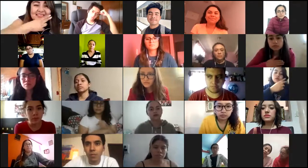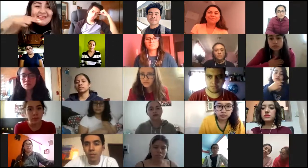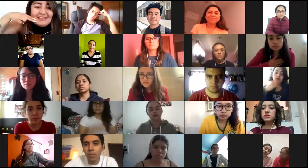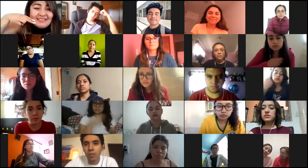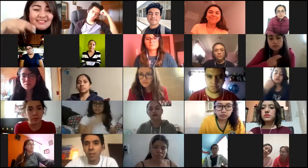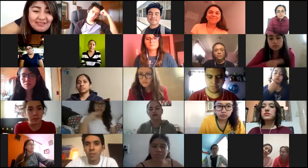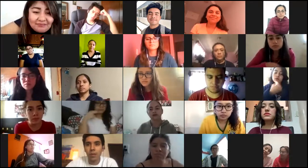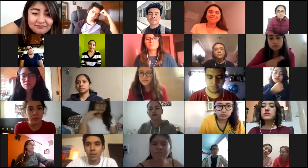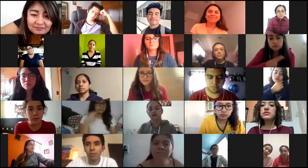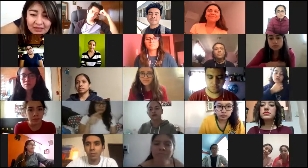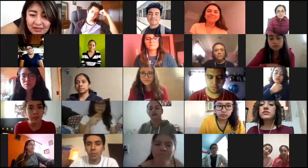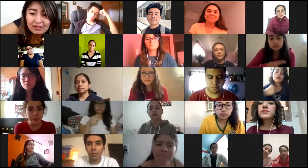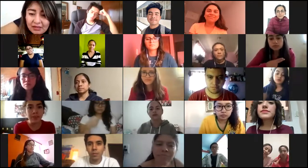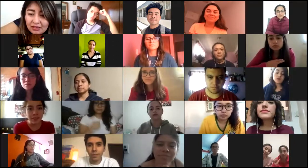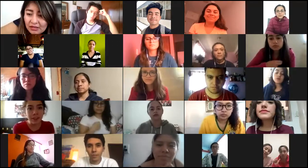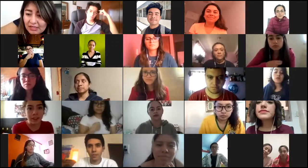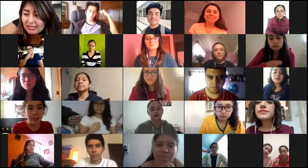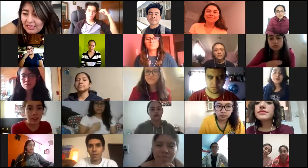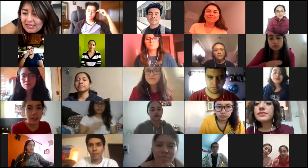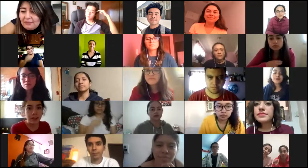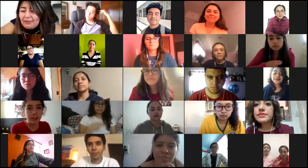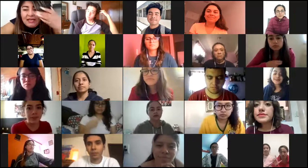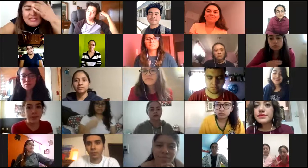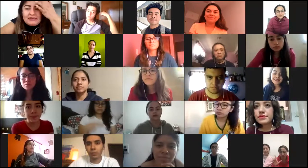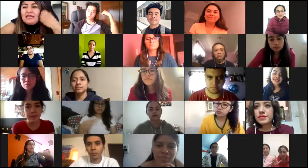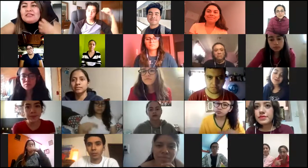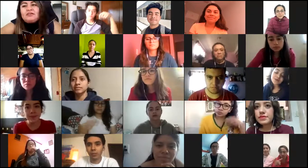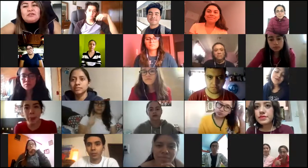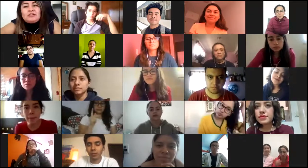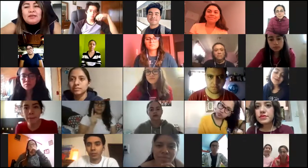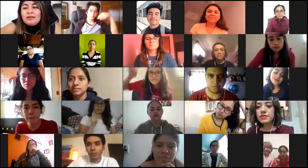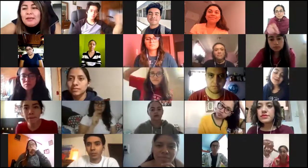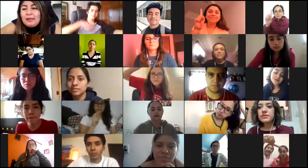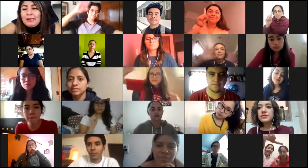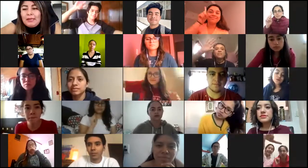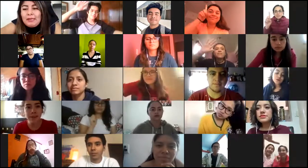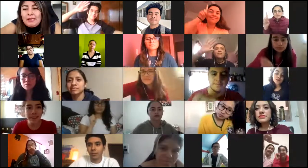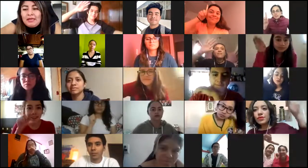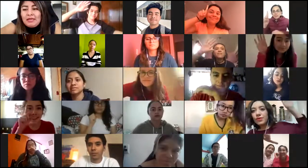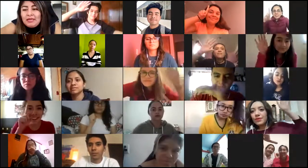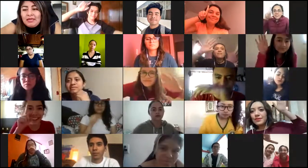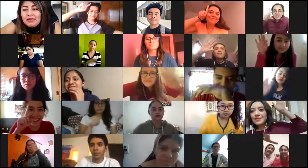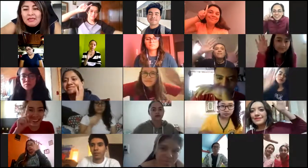Nancy. ¿Sí? Ok. ¿Quién va a querer seña, chicos? A ver.